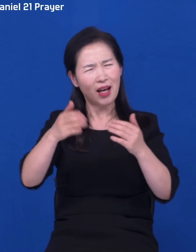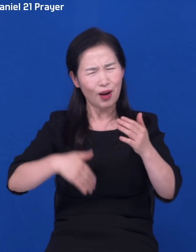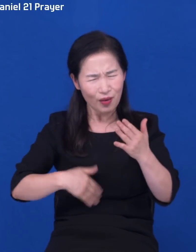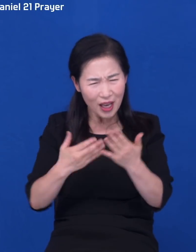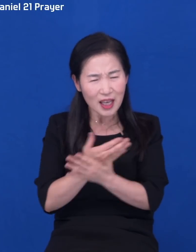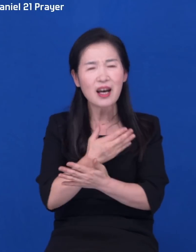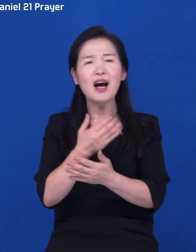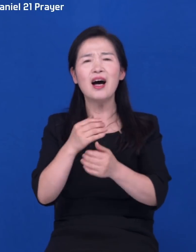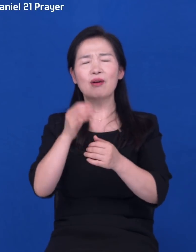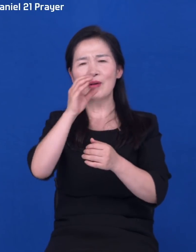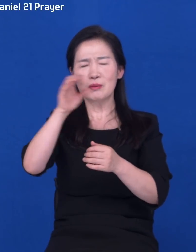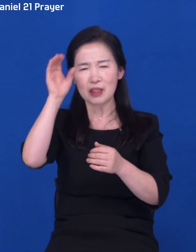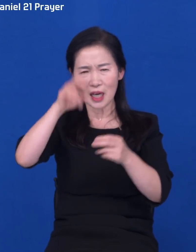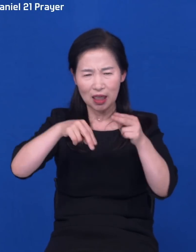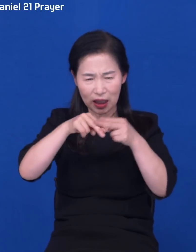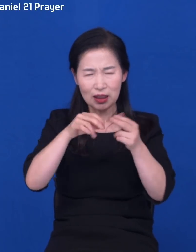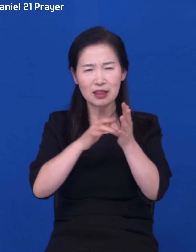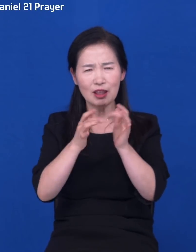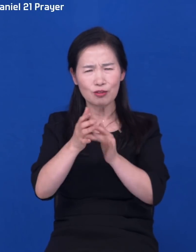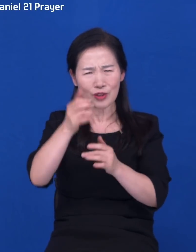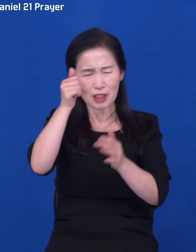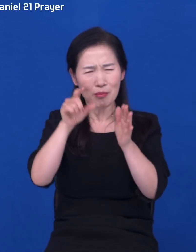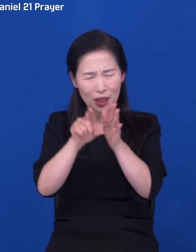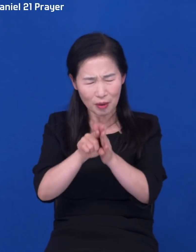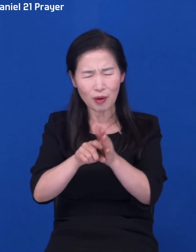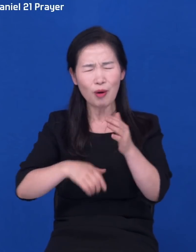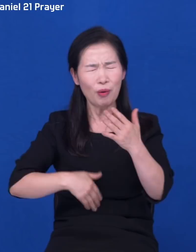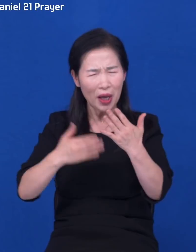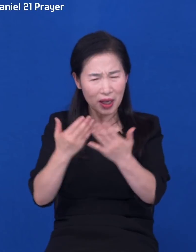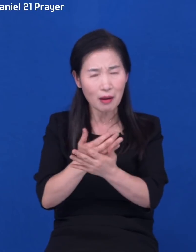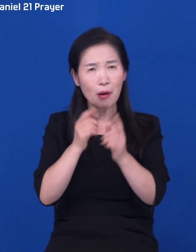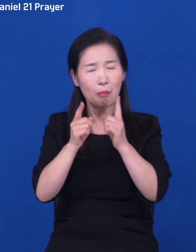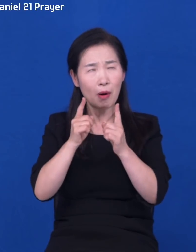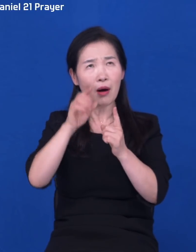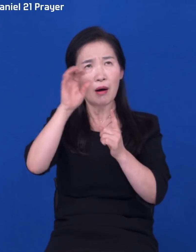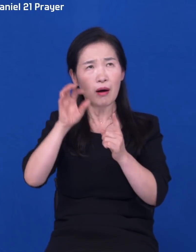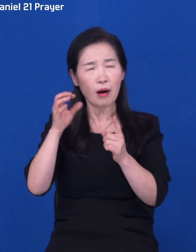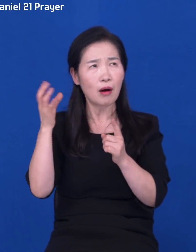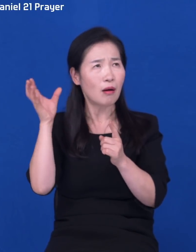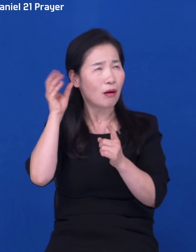죽으신 예수님한테 회개하고 뭐 예수 믿어라 했던 것들이 막 떠오르더라고요.